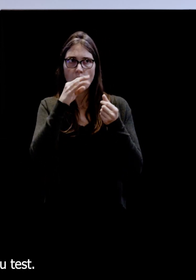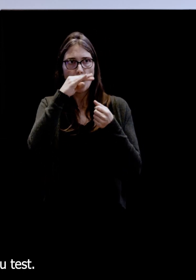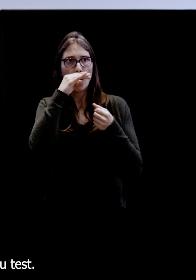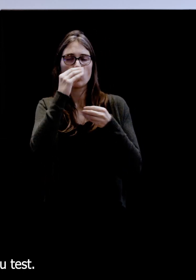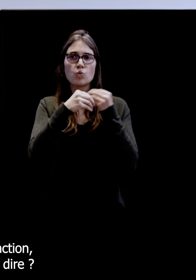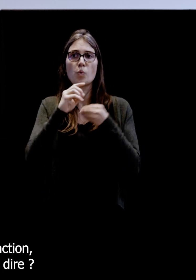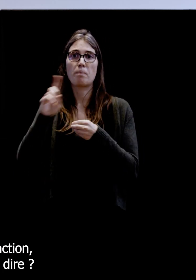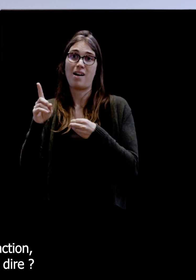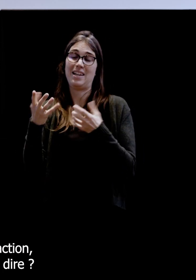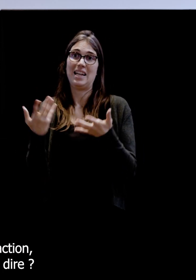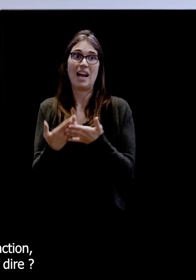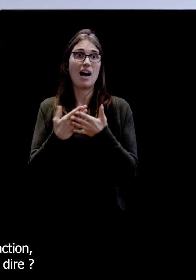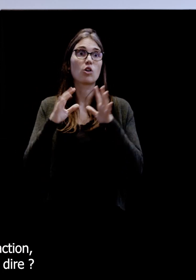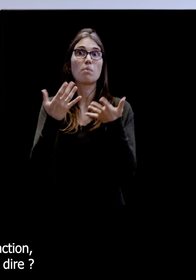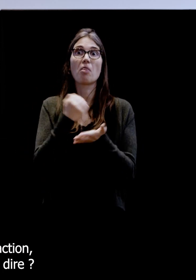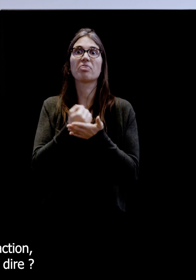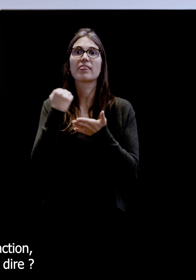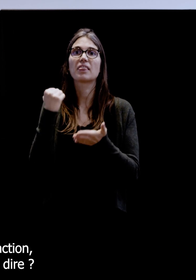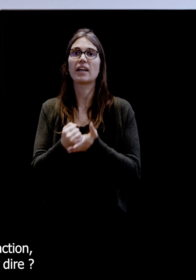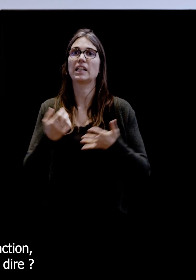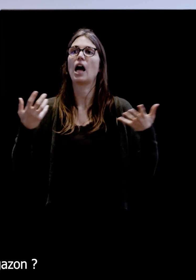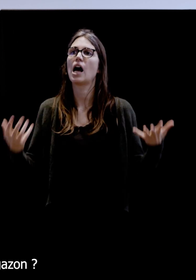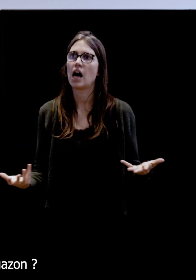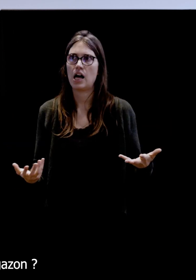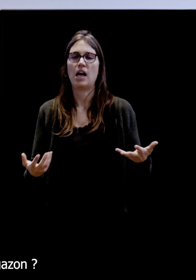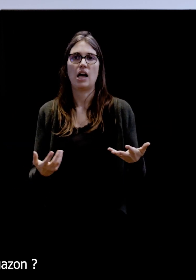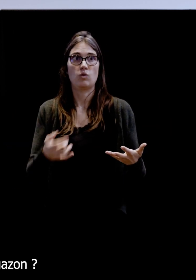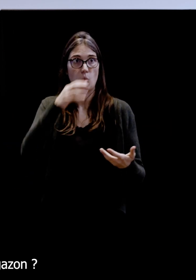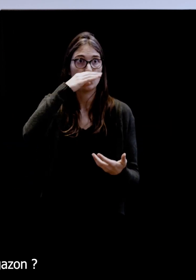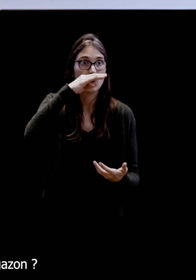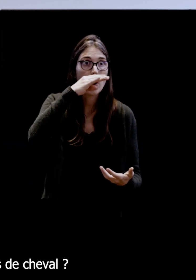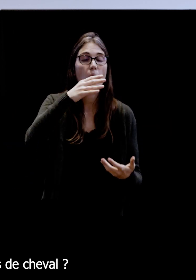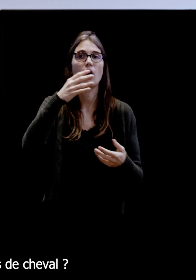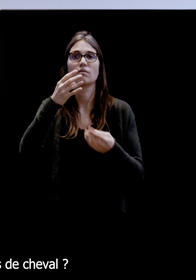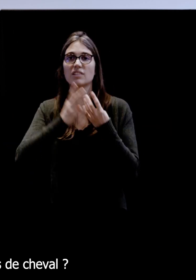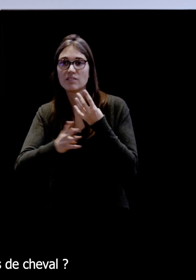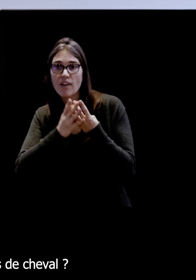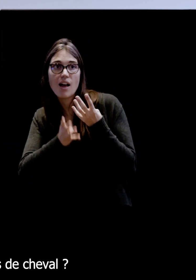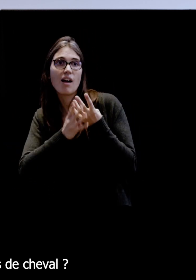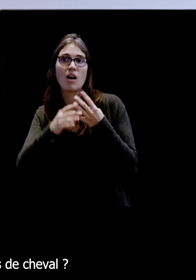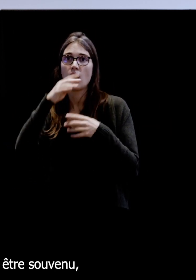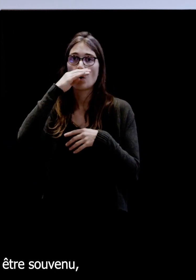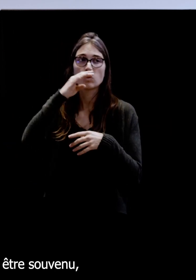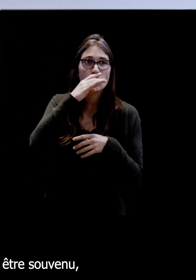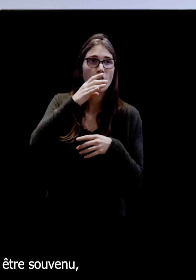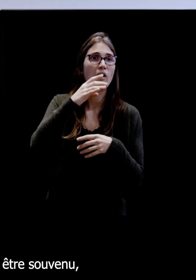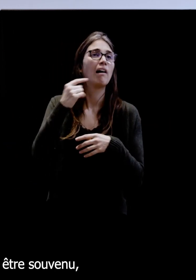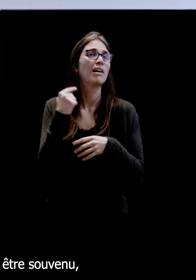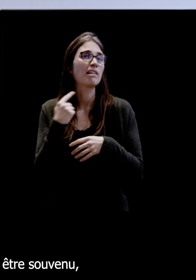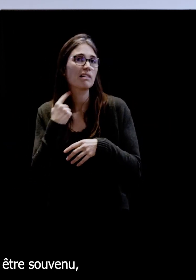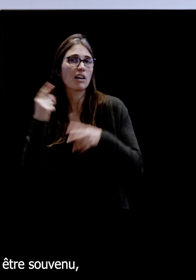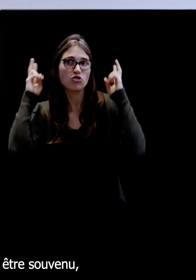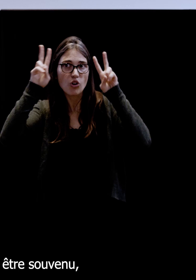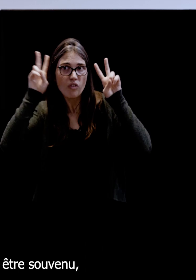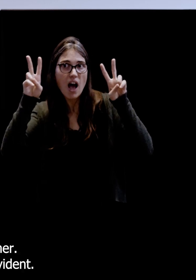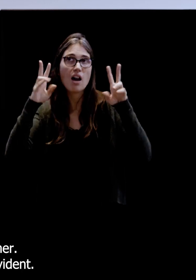heurté au test, parce que tester l'olfaction, qu'est-ce que ça veut dire ? C'est quoi l'odeur de gazon ? C'est quoi l'odeur de crotte de cheval ? Il faut d'abord l'avoir senti,